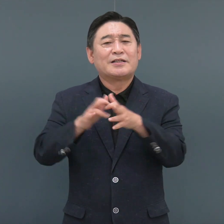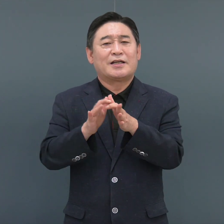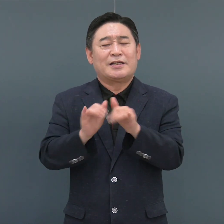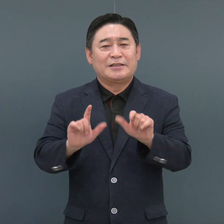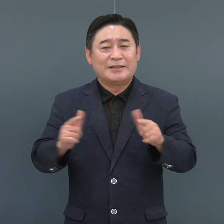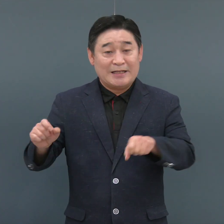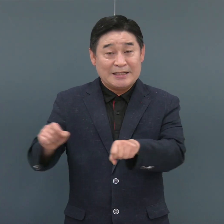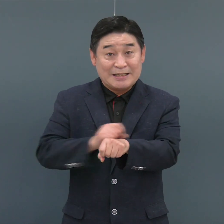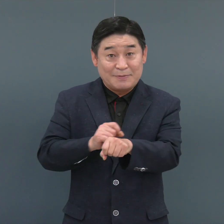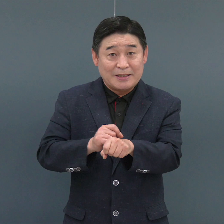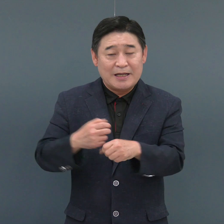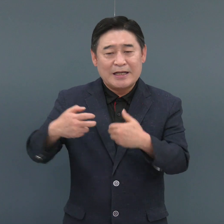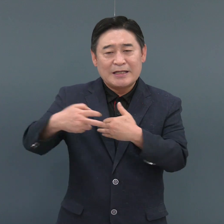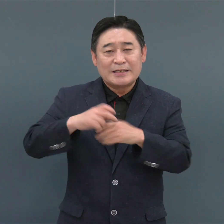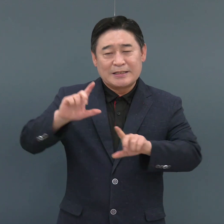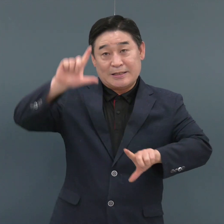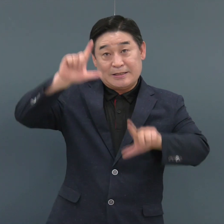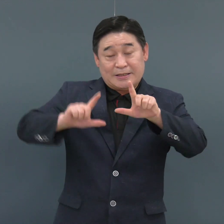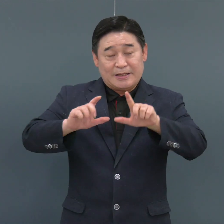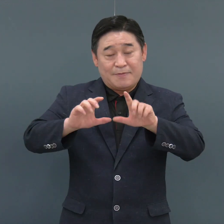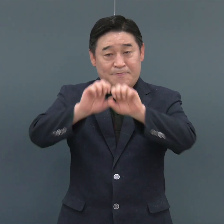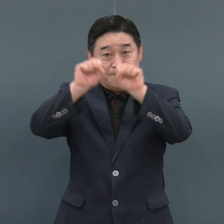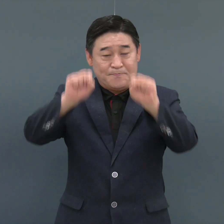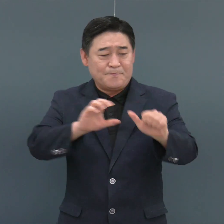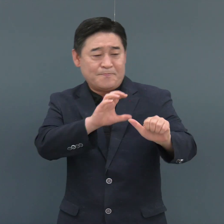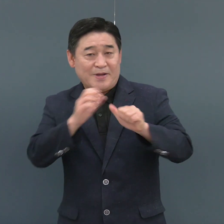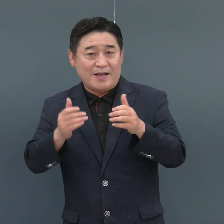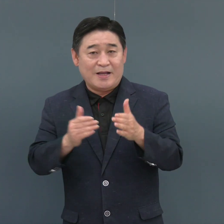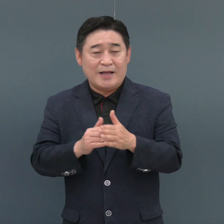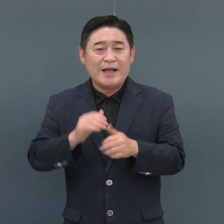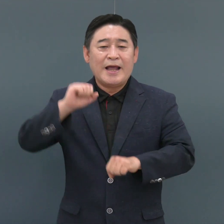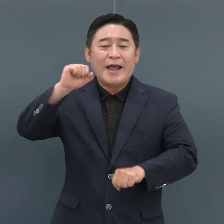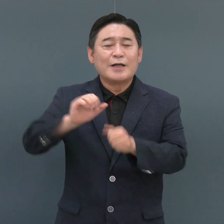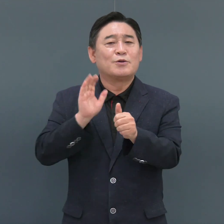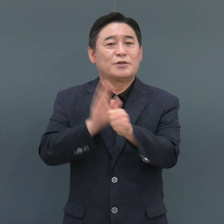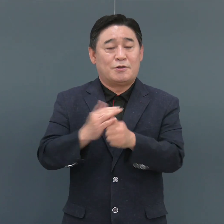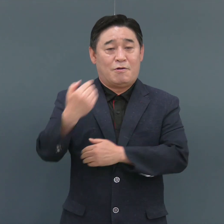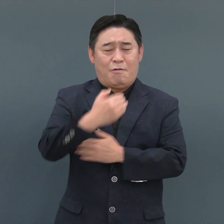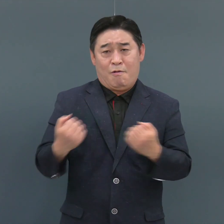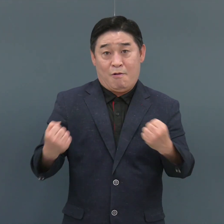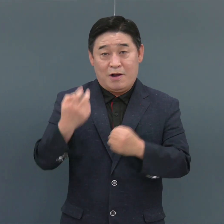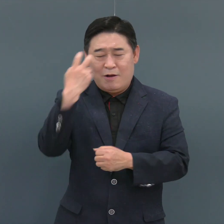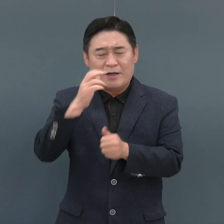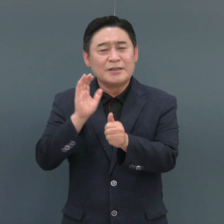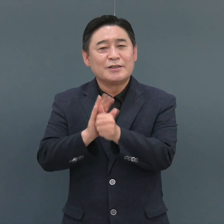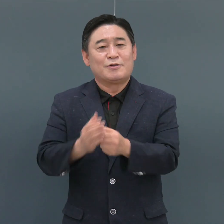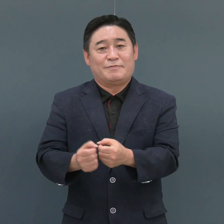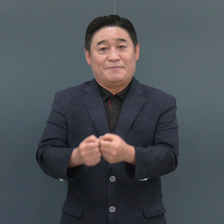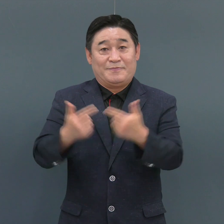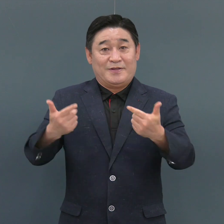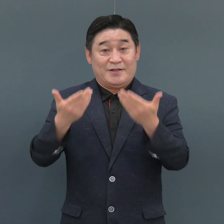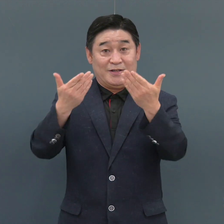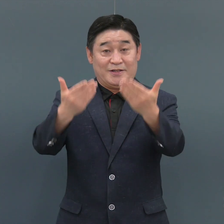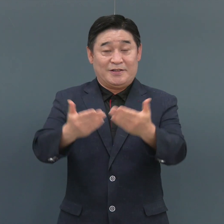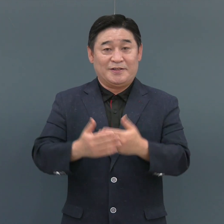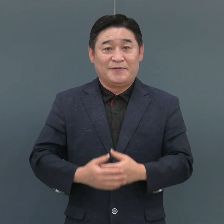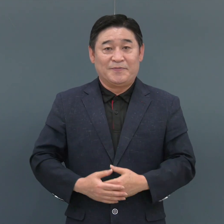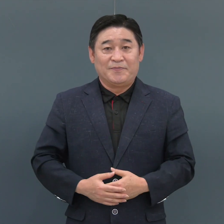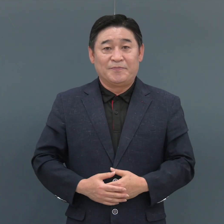특화된 진료 시스템을 도입하고 행동지원 및 건강관리 지원을 강화하겠습니다.